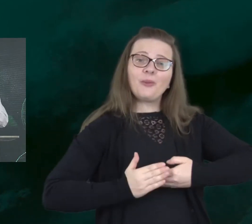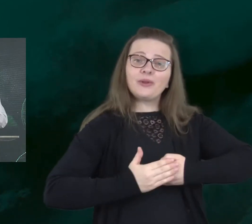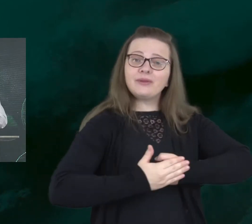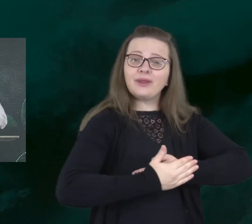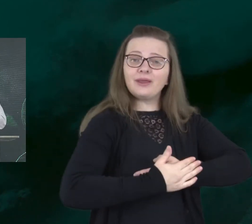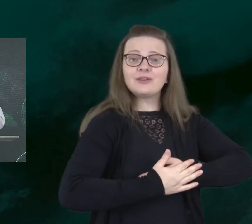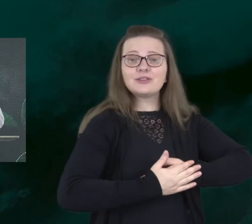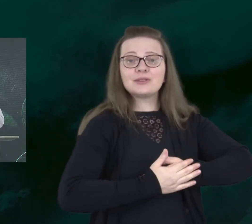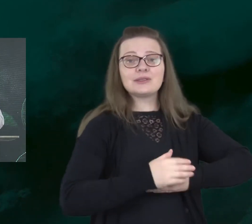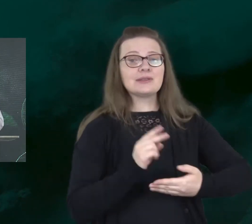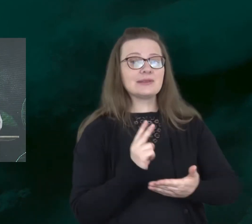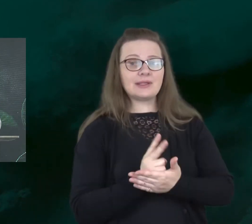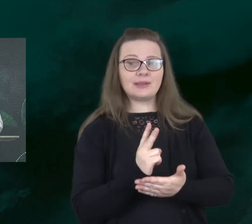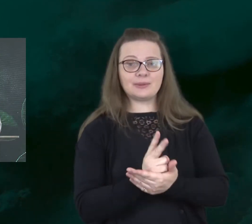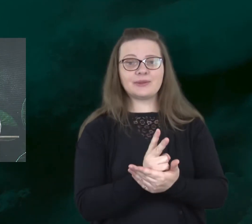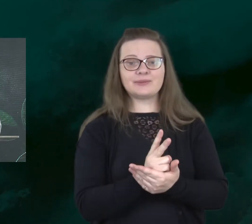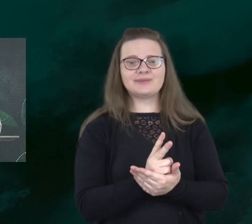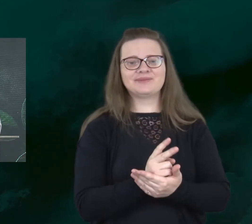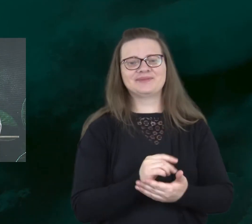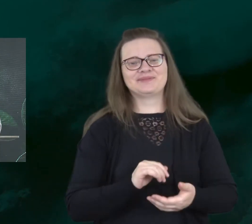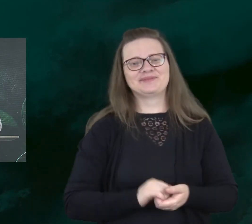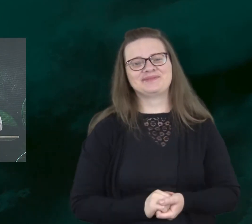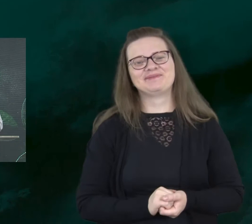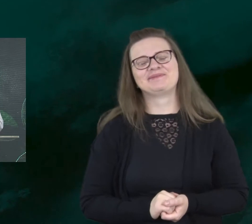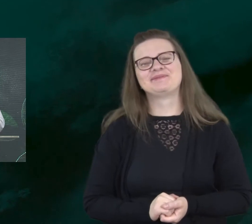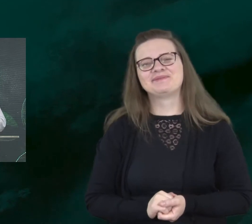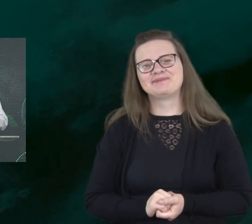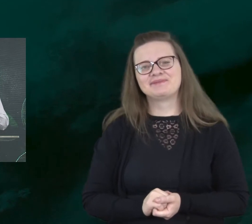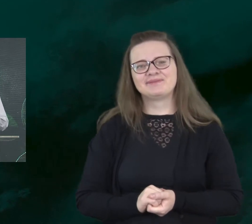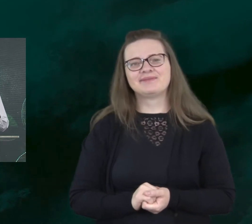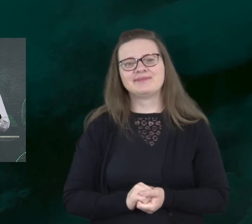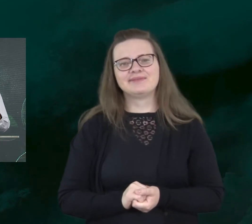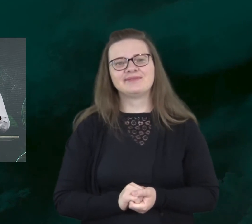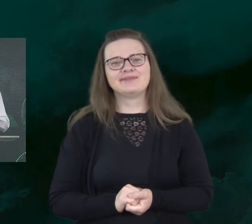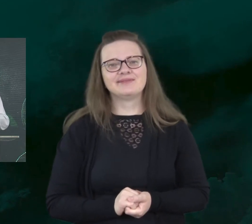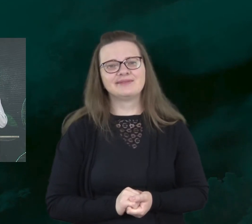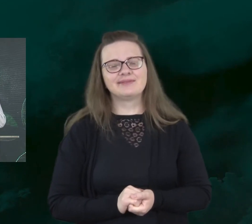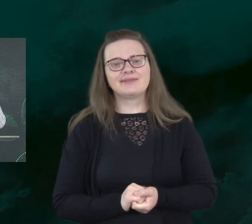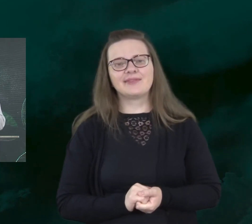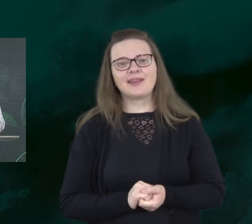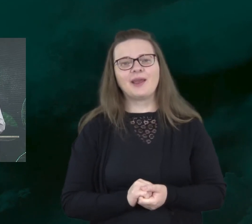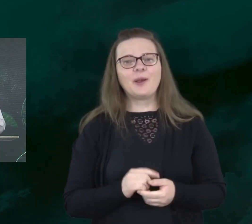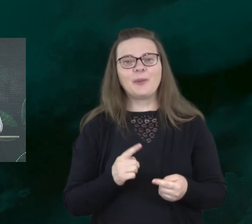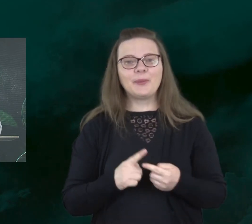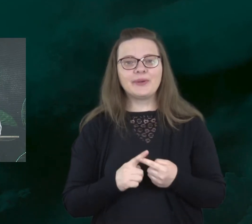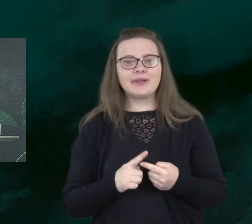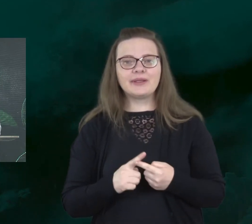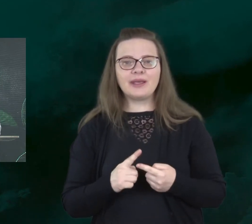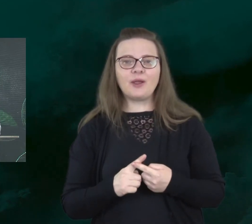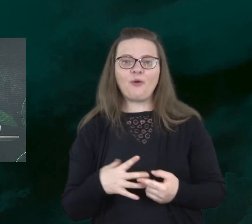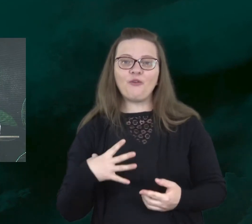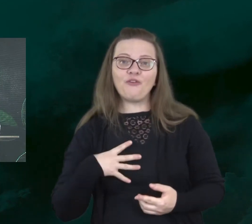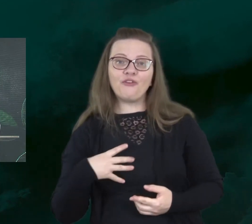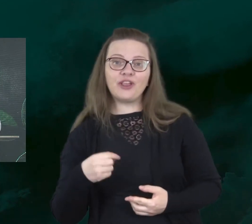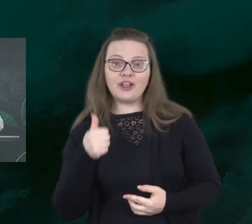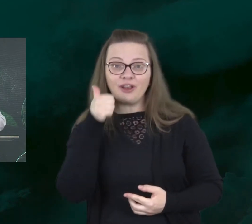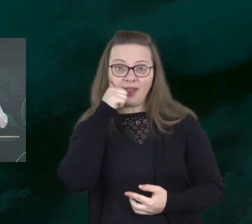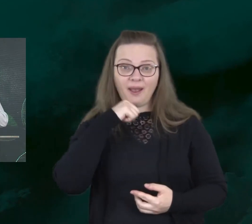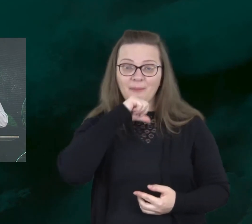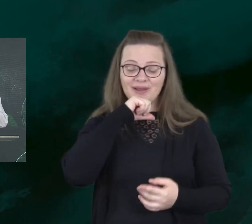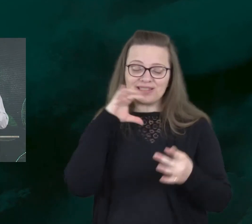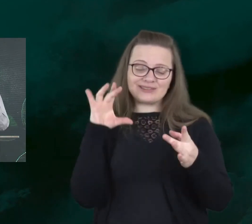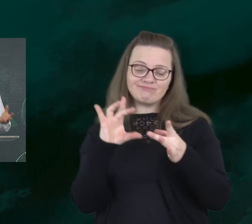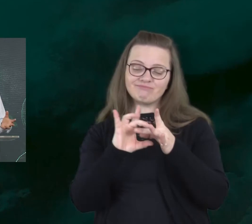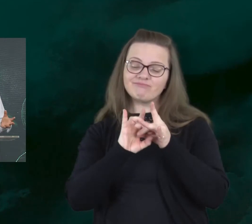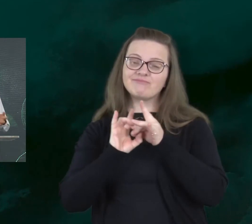Então, essa ligação é extremamente forte. E a mãe não mede esforços para cuidar desse bebê. Ela pode